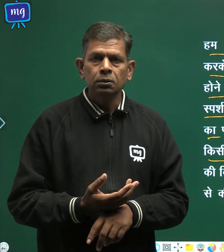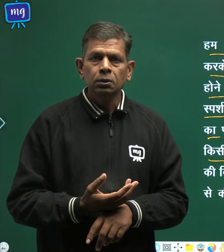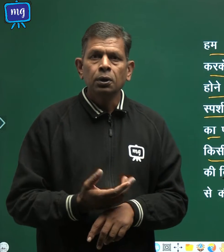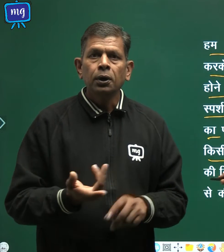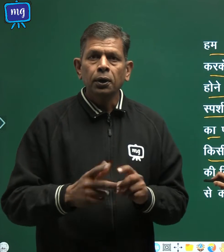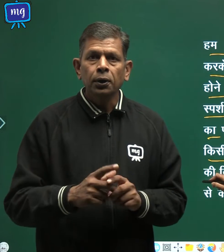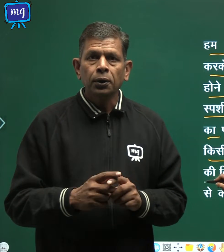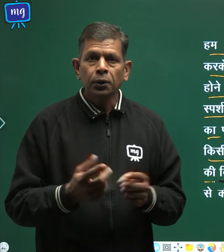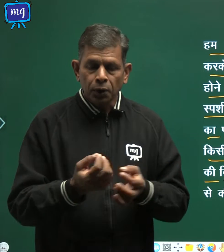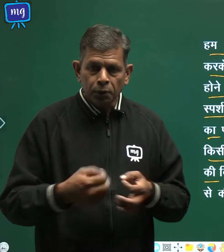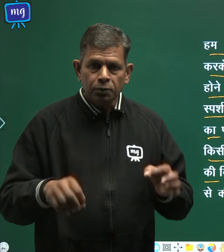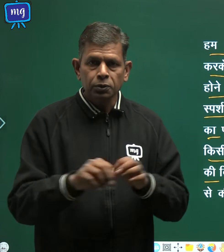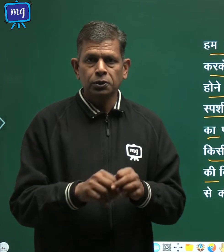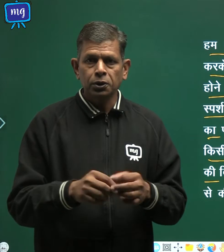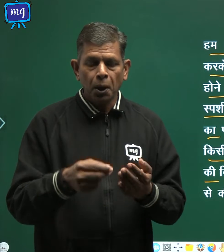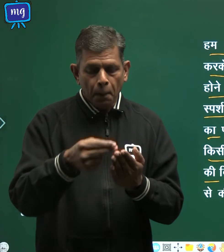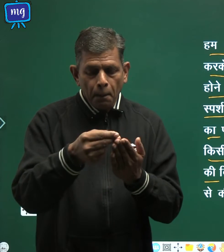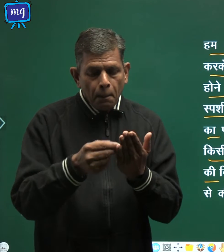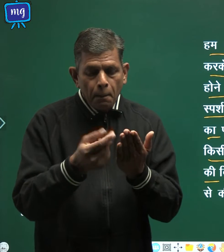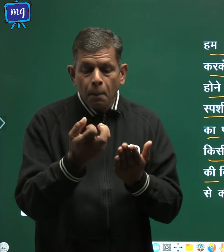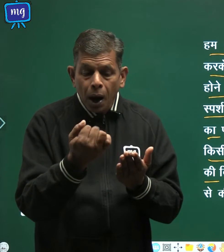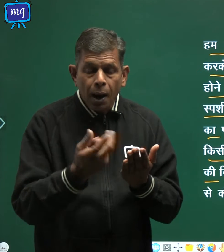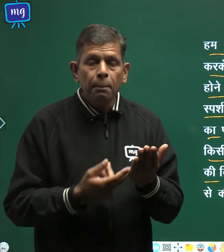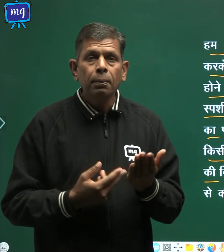की विश्वसनीय माप